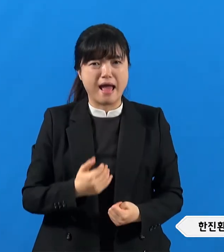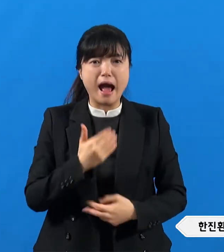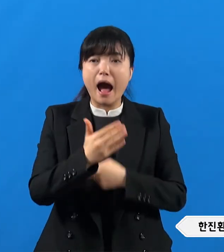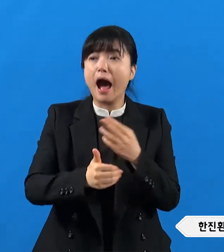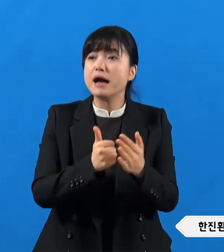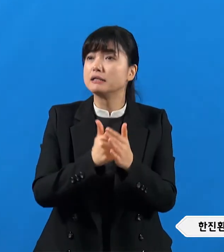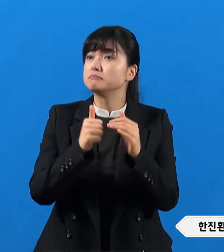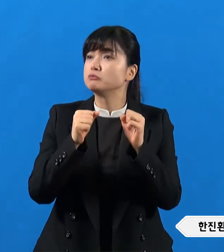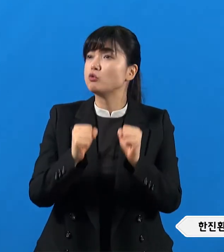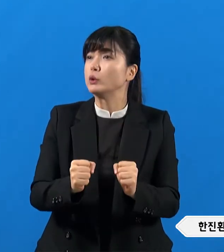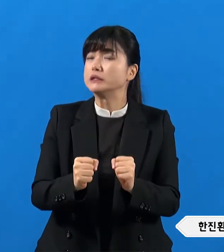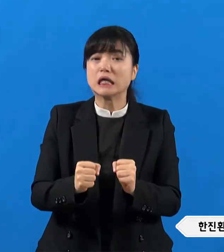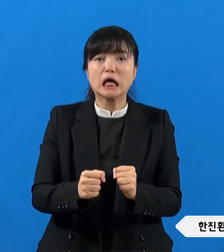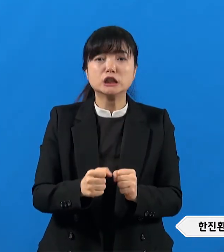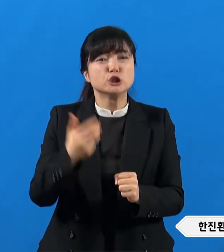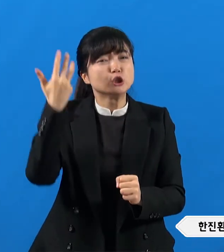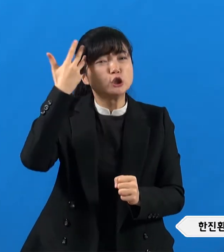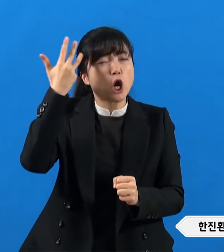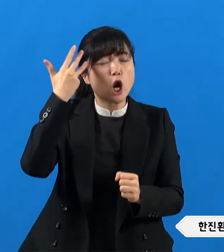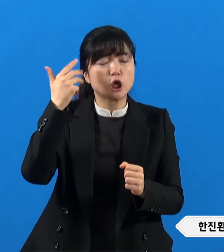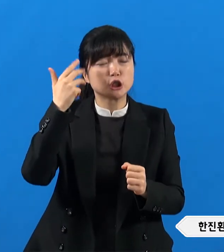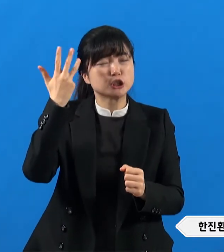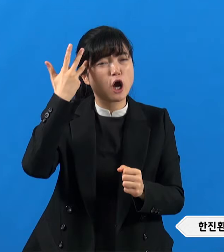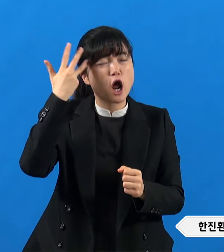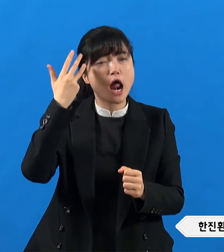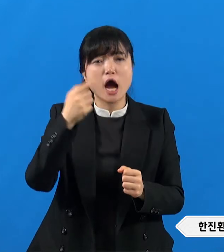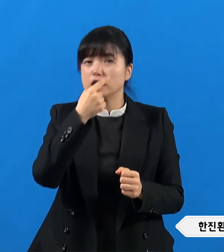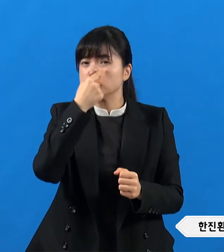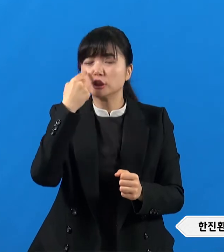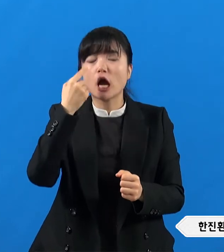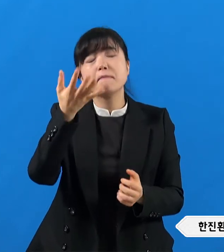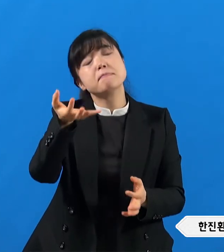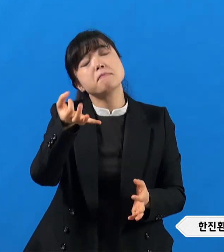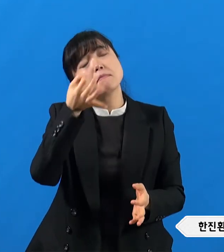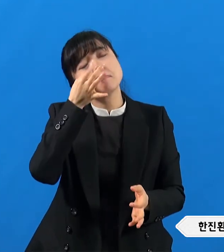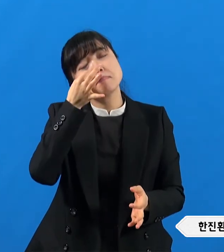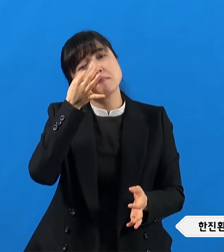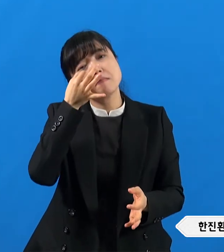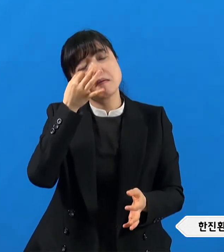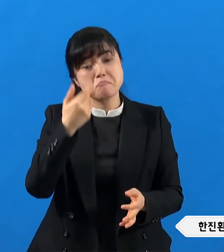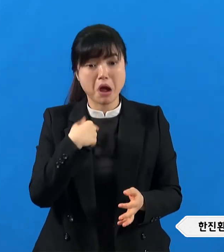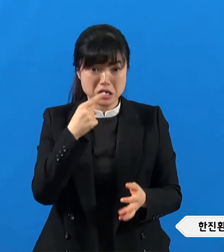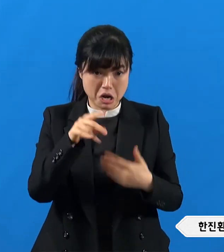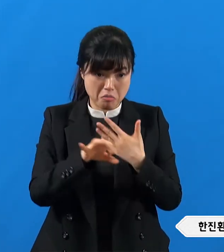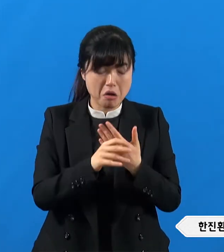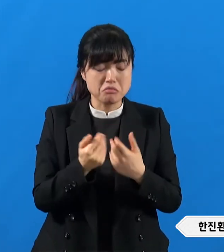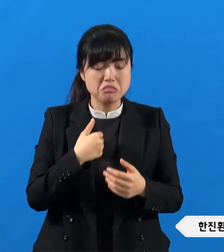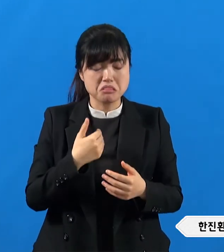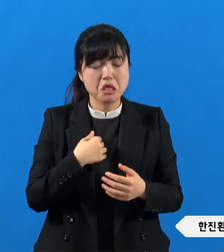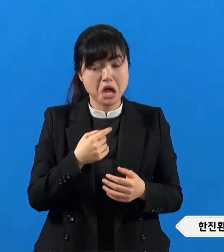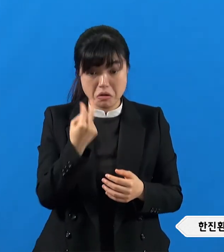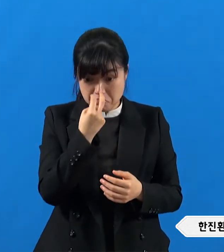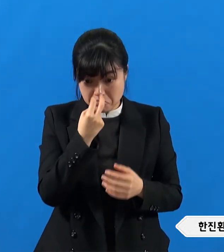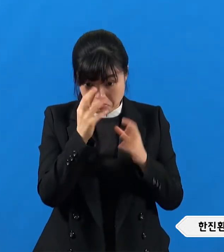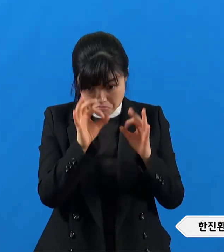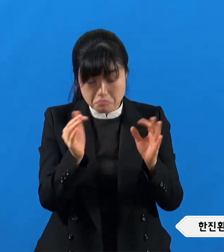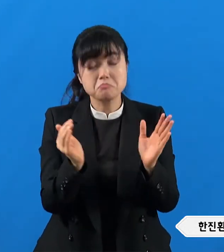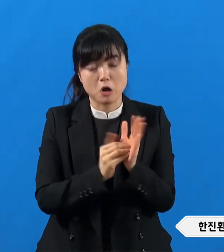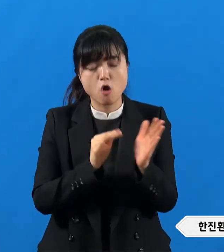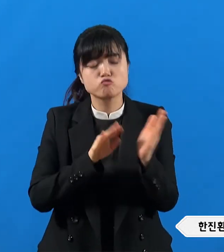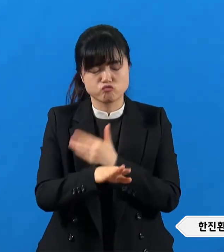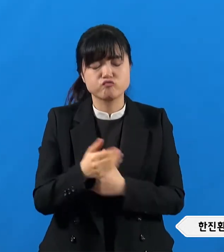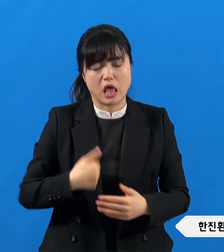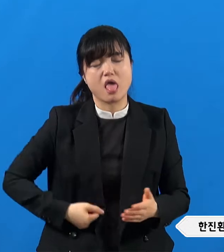존재한다는 과학적이고 철학적인 증거를 한번 대보아라. 그러면 내가 그 증거들을 다 검토한 후에 믿을지